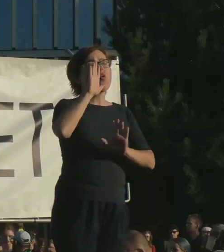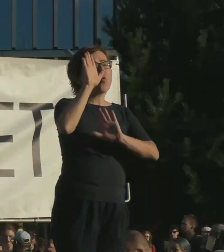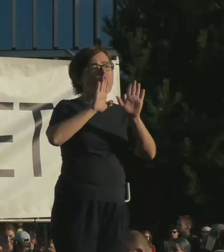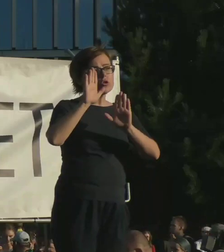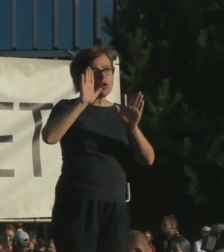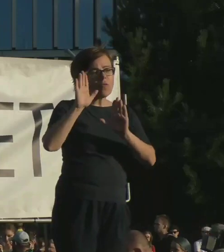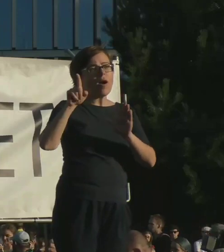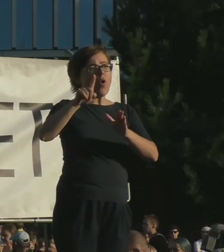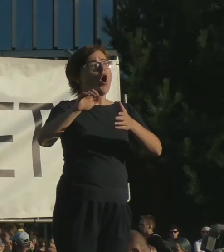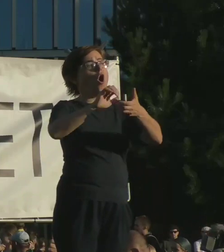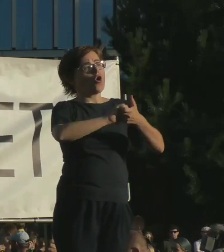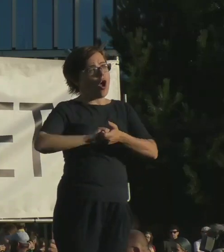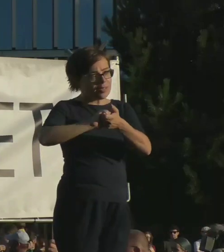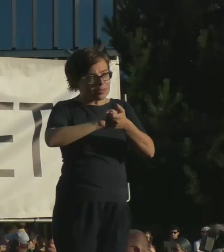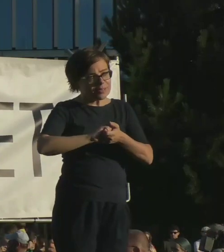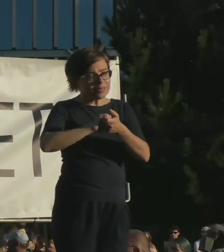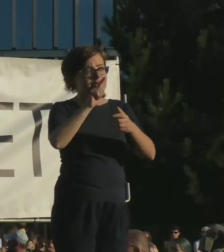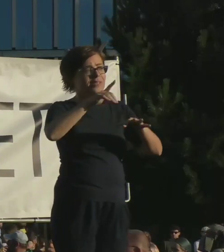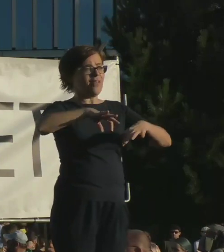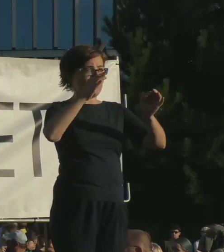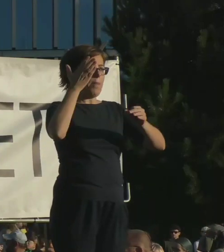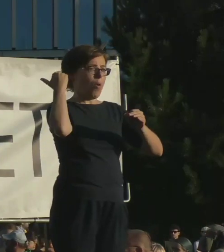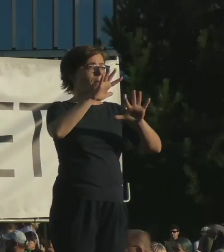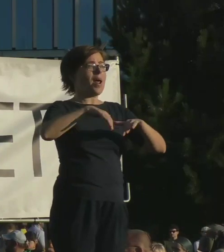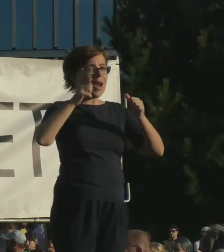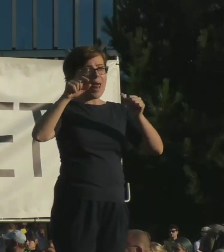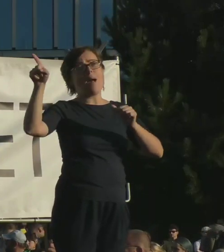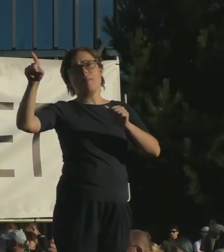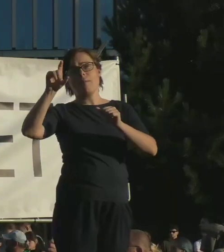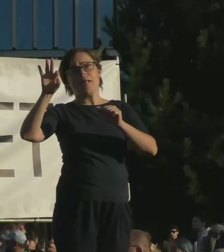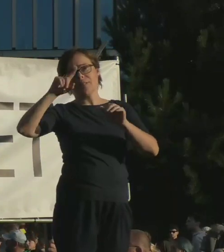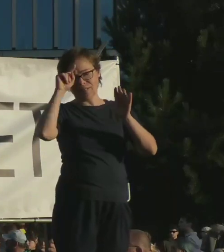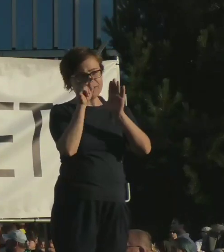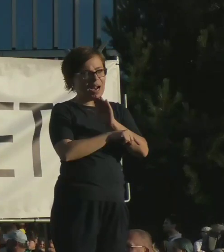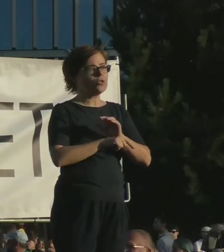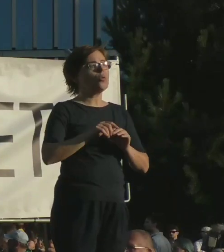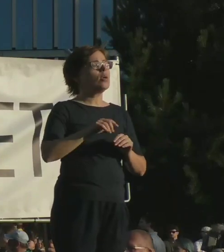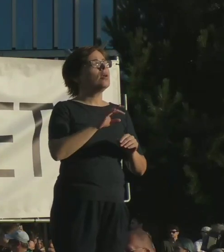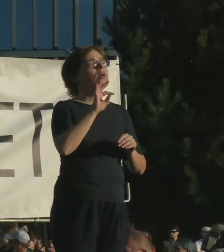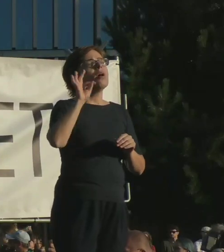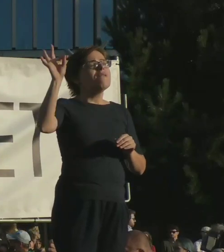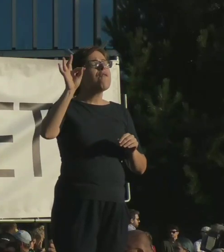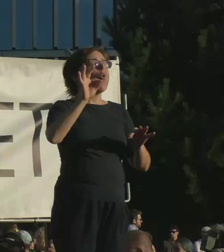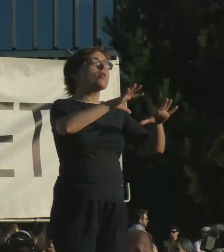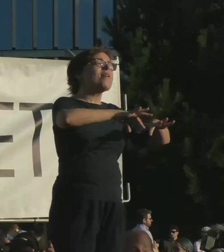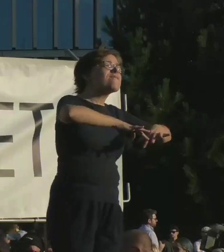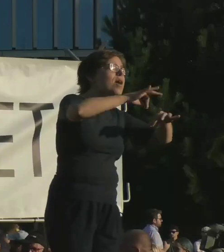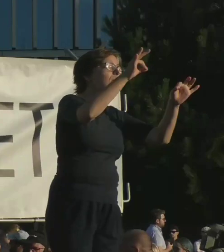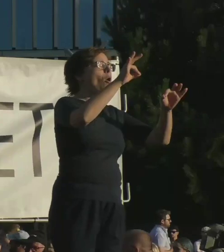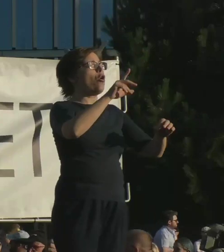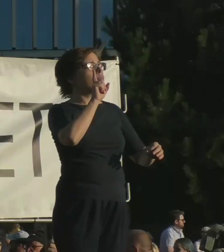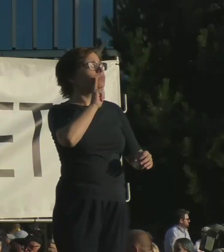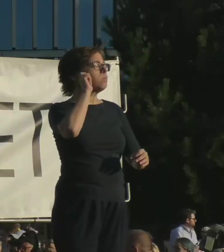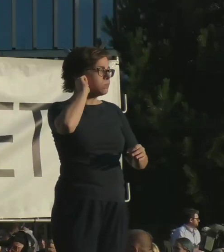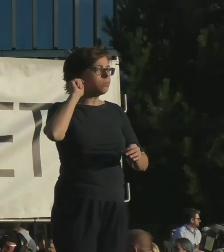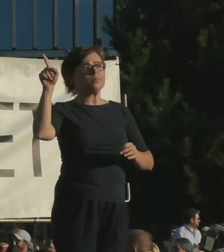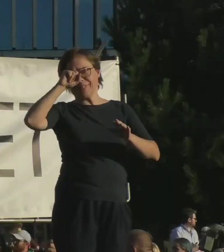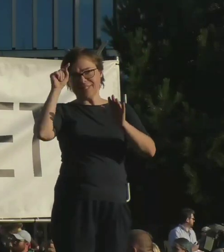głosowały właśnie na koalicję w wyborach parlamentarnych. Zdradził własnych wyborców i własne wyborczynie,